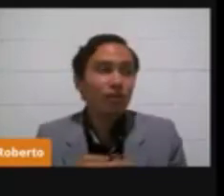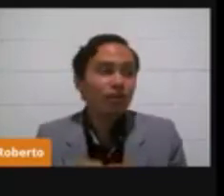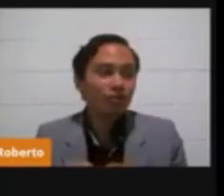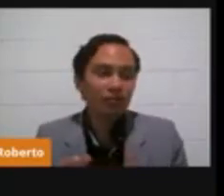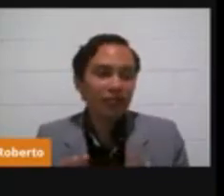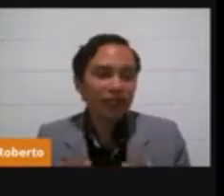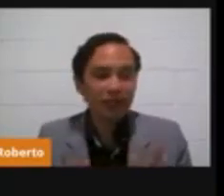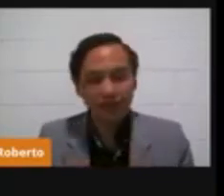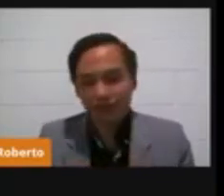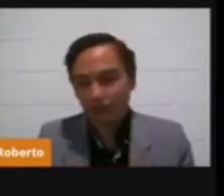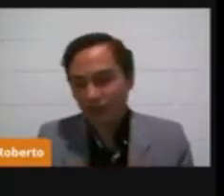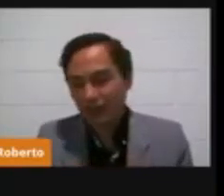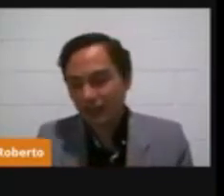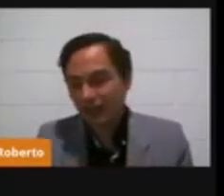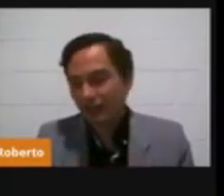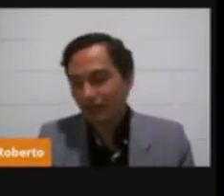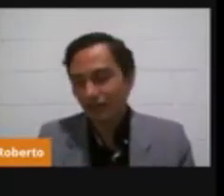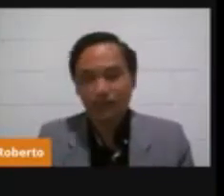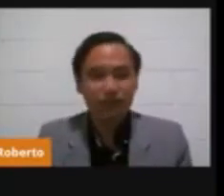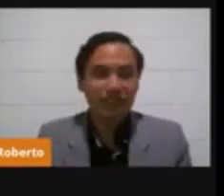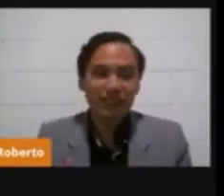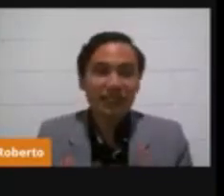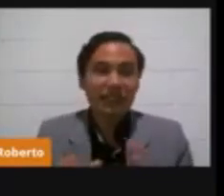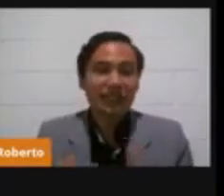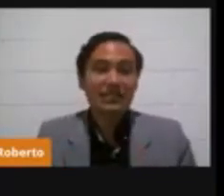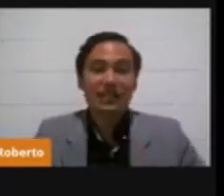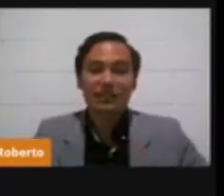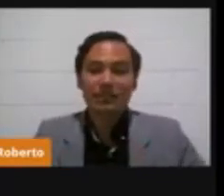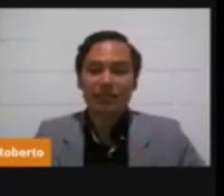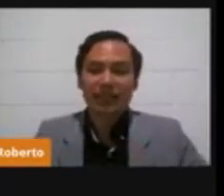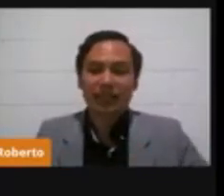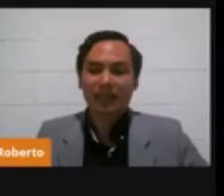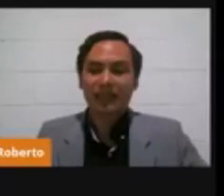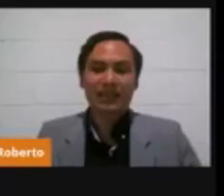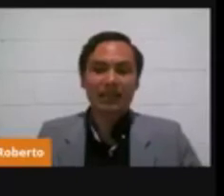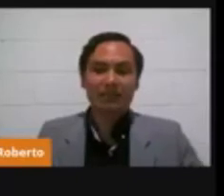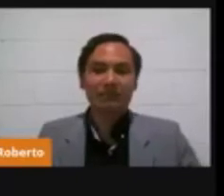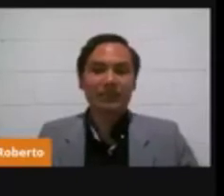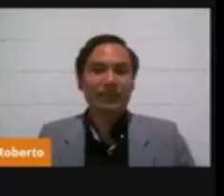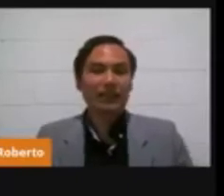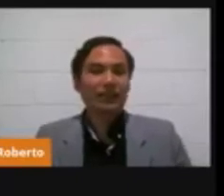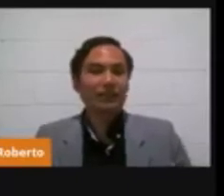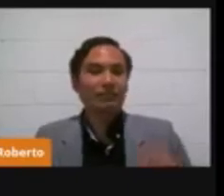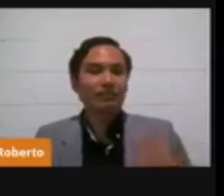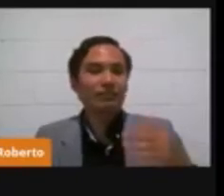Y entonces ella le dijo, ¿y qué es esto? No, dinero, le dijo, porque pobrecita, y quizás